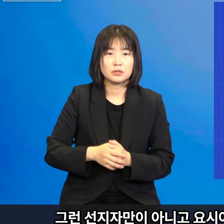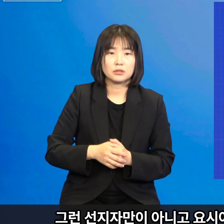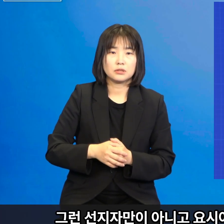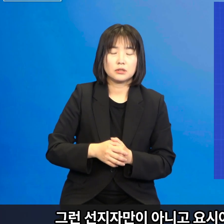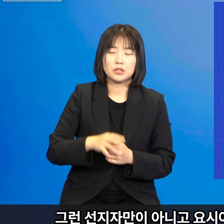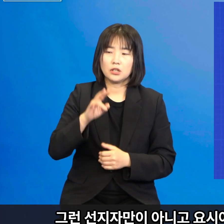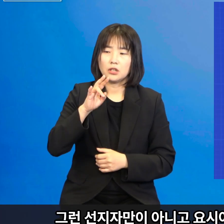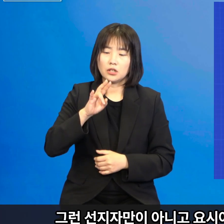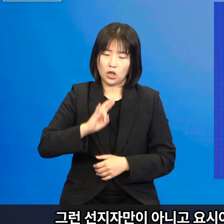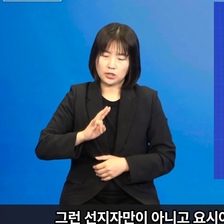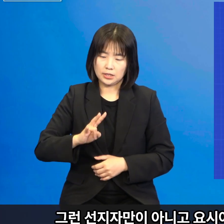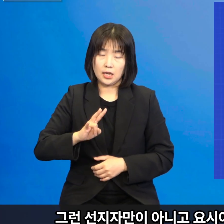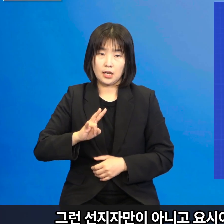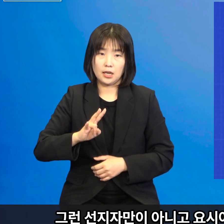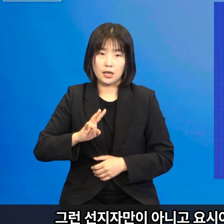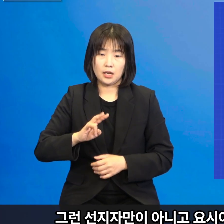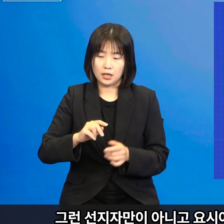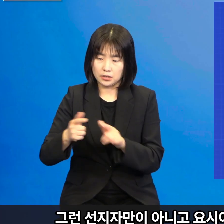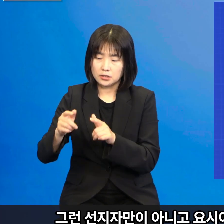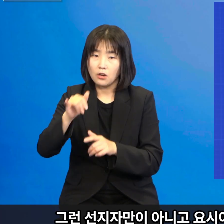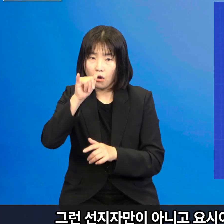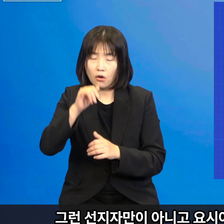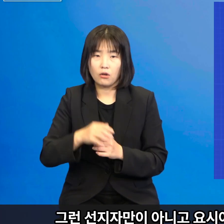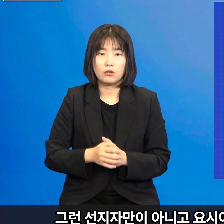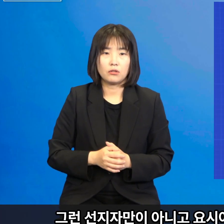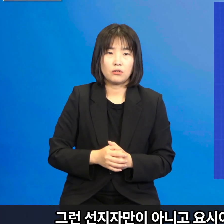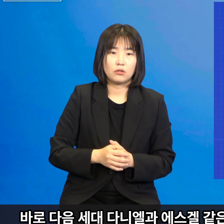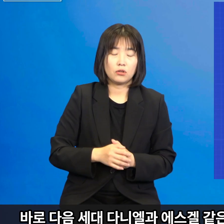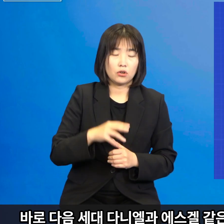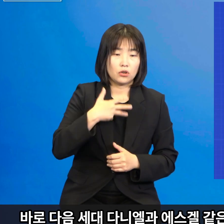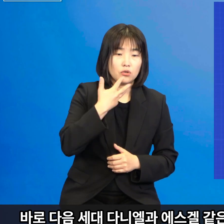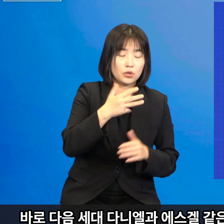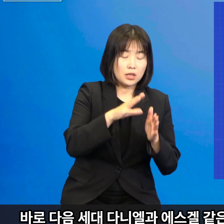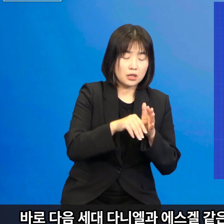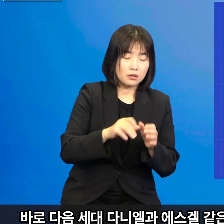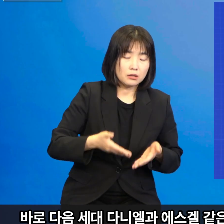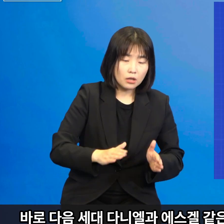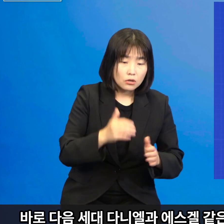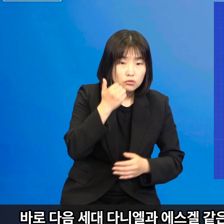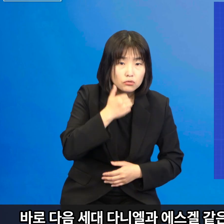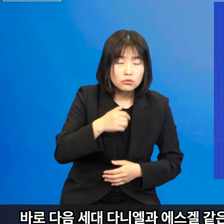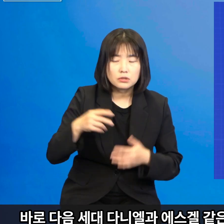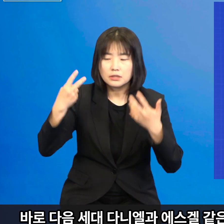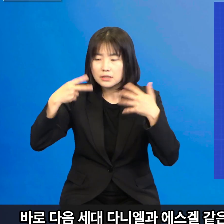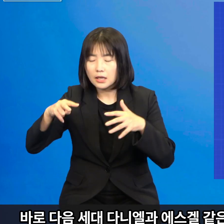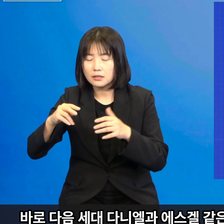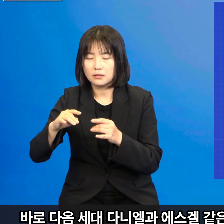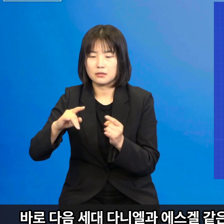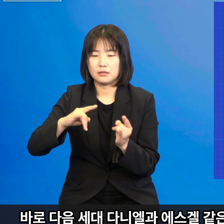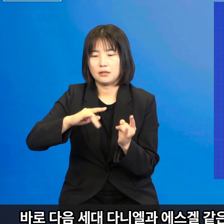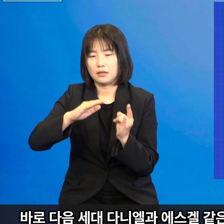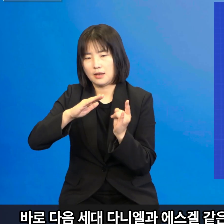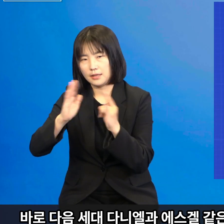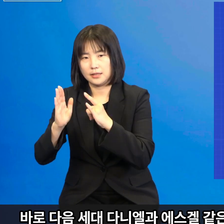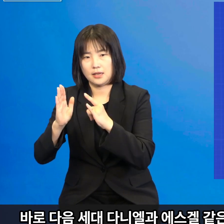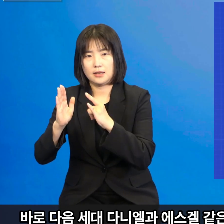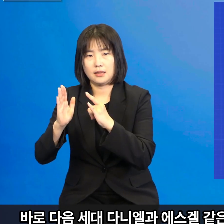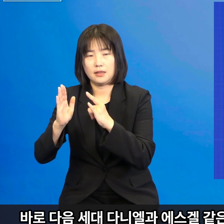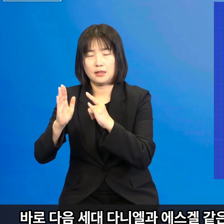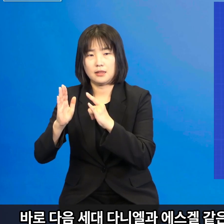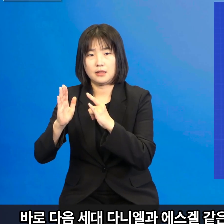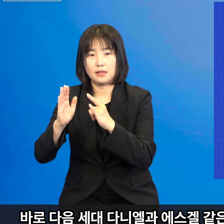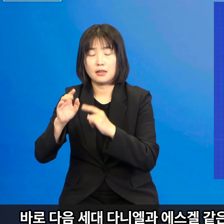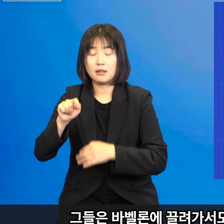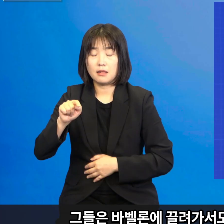그런 선지자만이 아니고 요시아 때에 태어난 자들이 누구냐면 바로 다음 세대 다니엘과 에스겔 같은 그런 또한